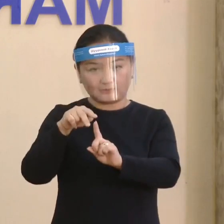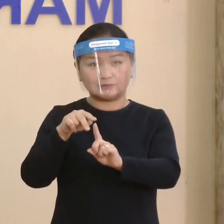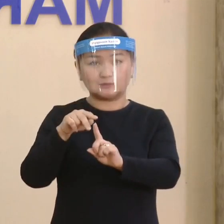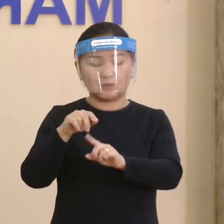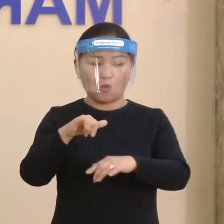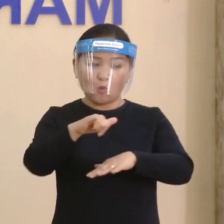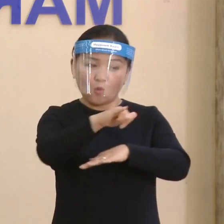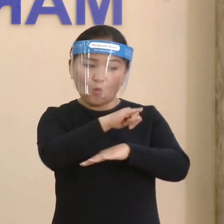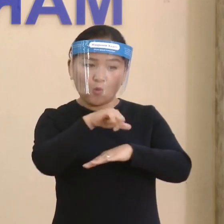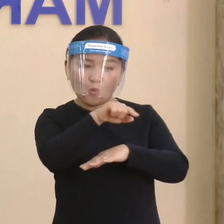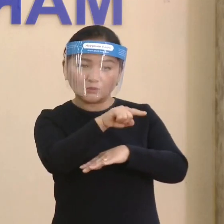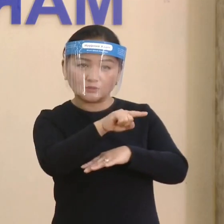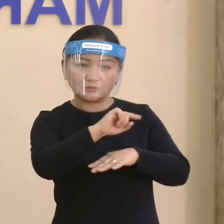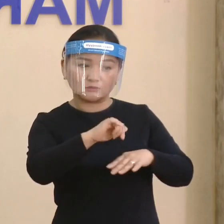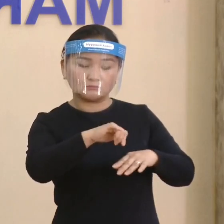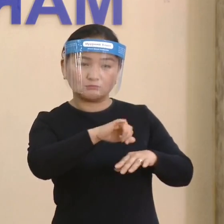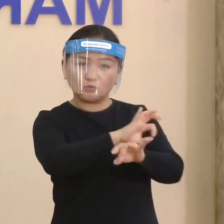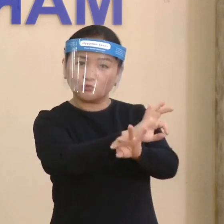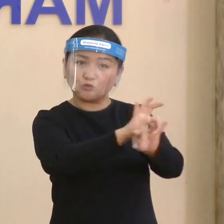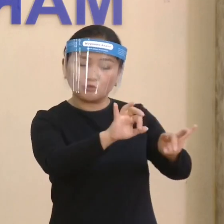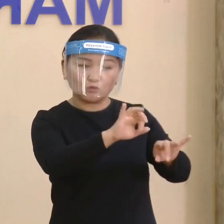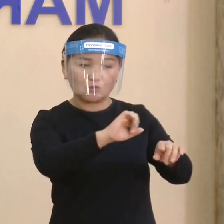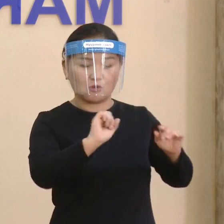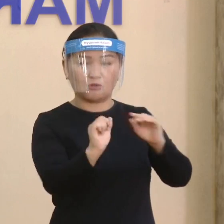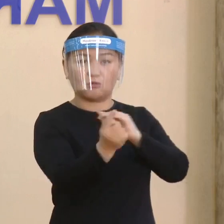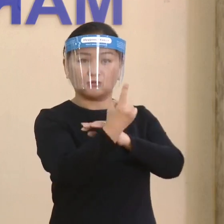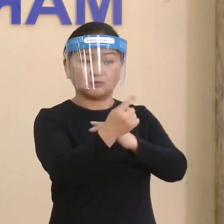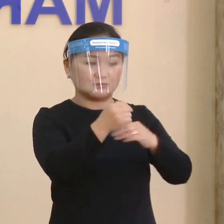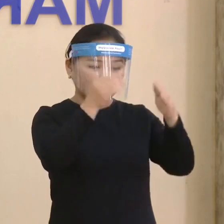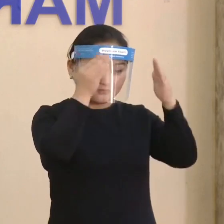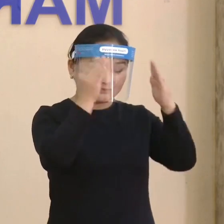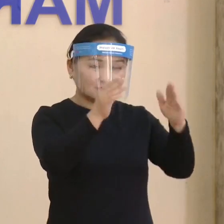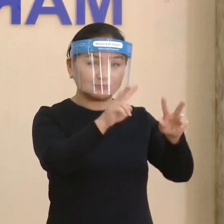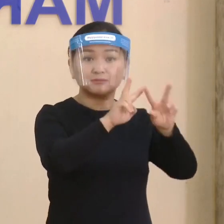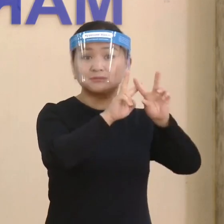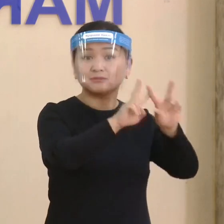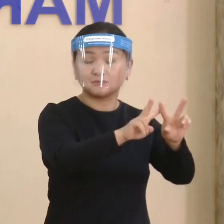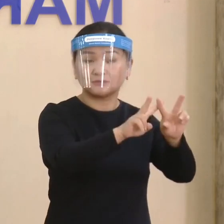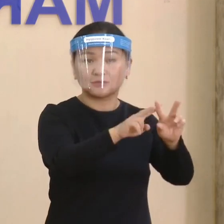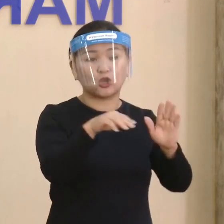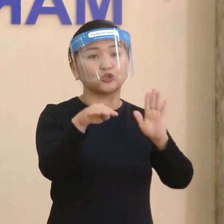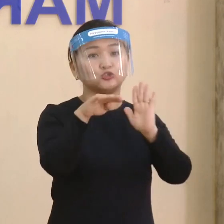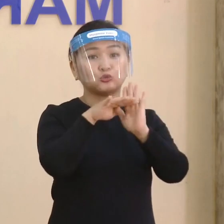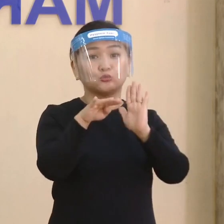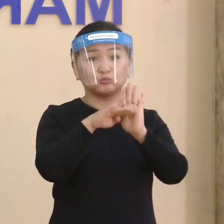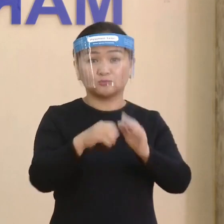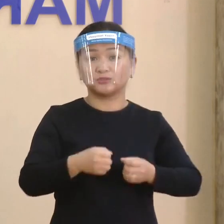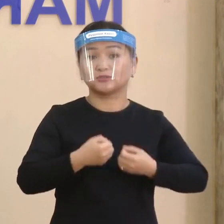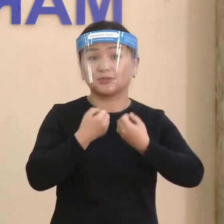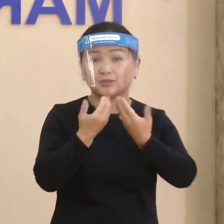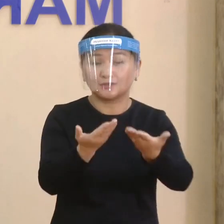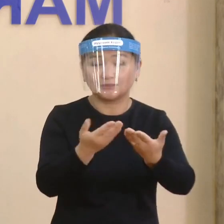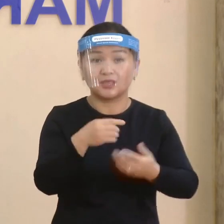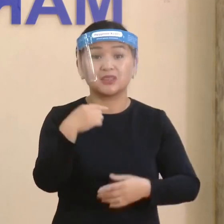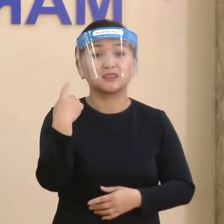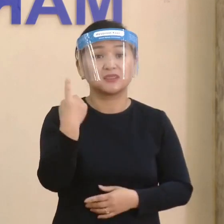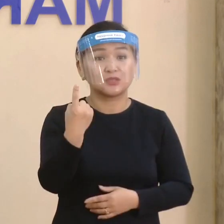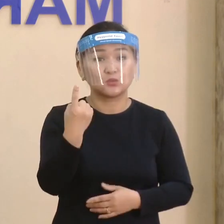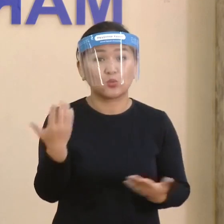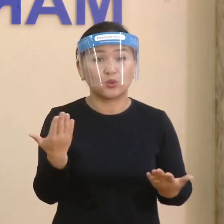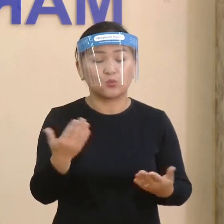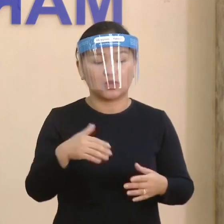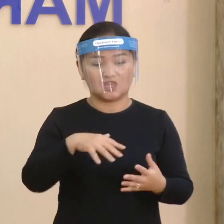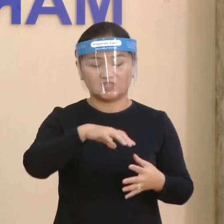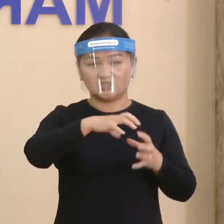улс орнуудад онцгойлон одоо үргэлжлүүлэн хэрэгжүүлэх анхаарах хэдэн одоо зөвлөмжийг гаргасан байна. За үүнд нэгдүгээрт дэлхийн